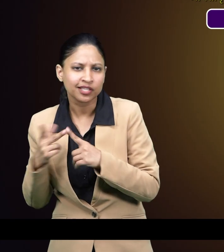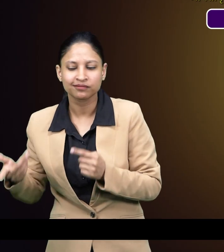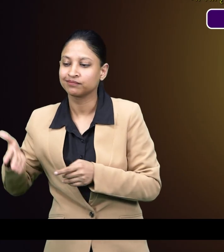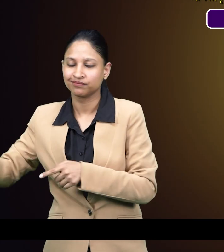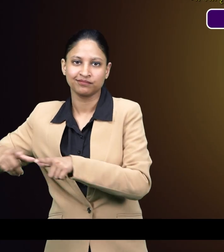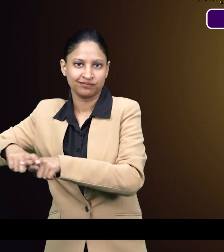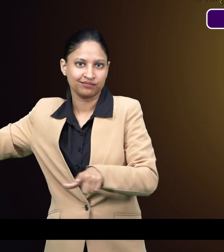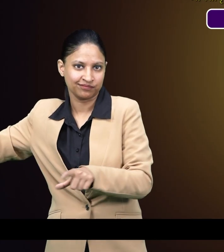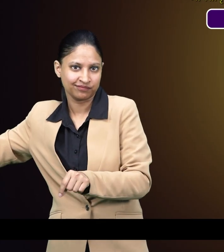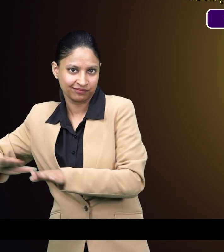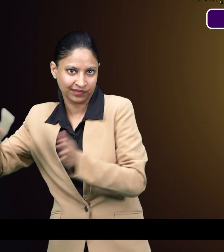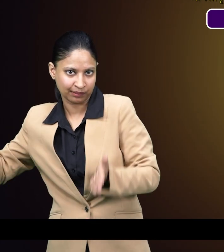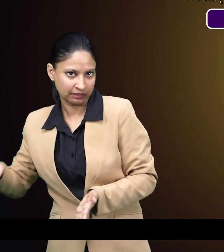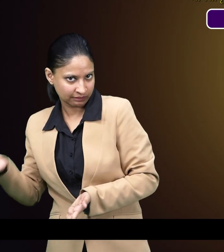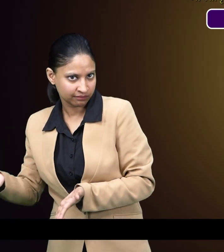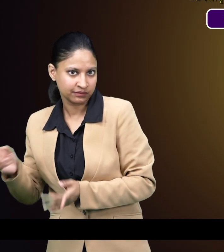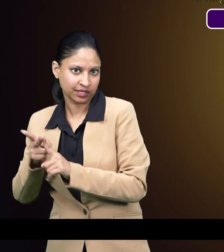टप्पा 2. आयत टेबल.